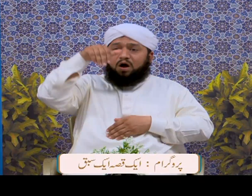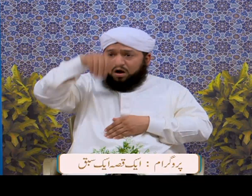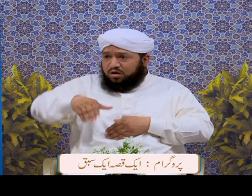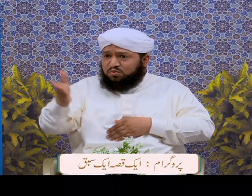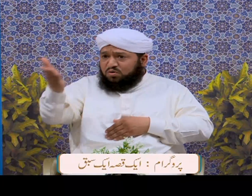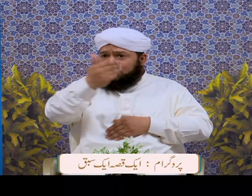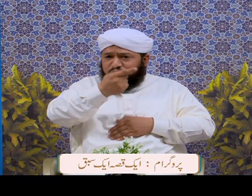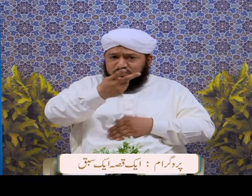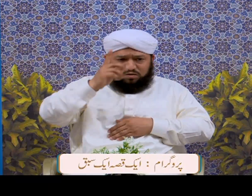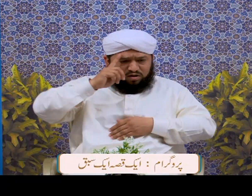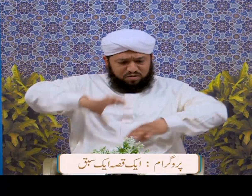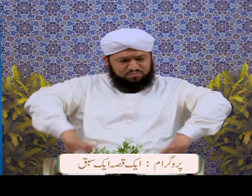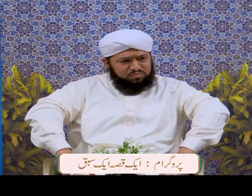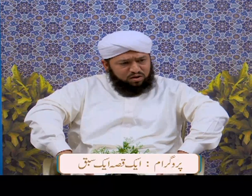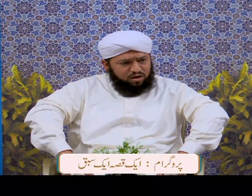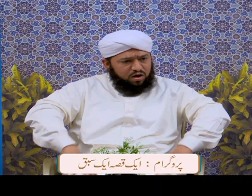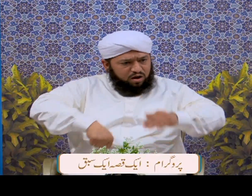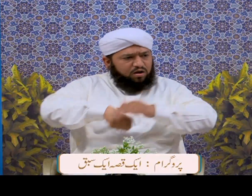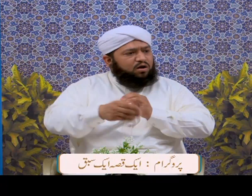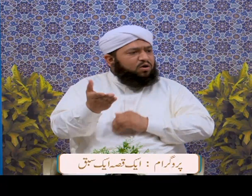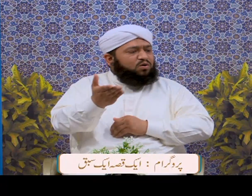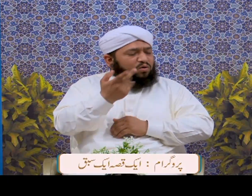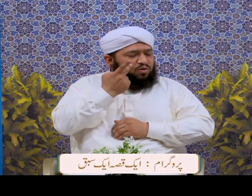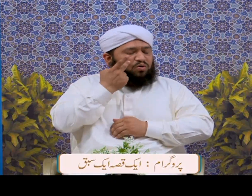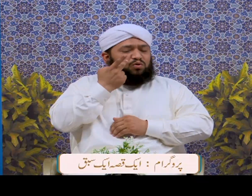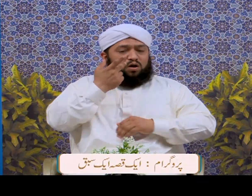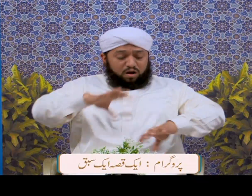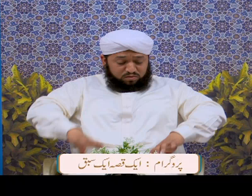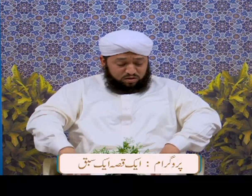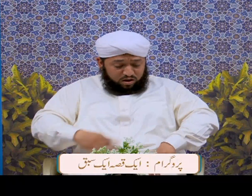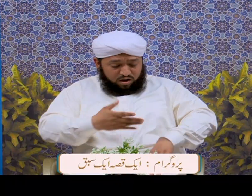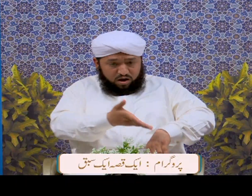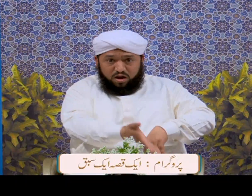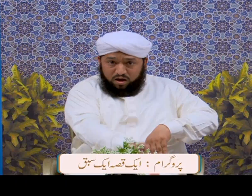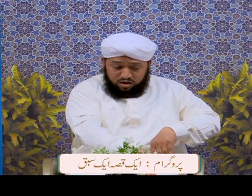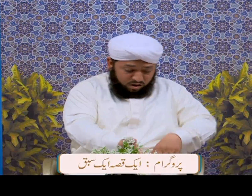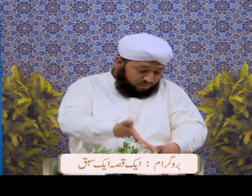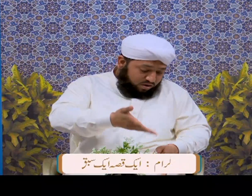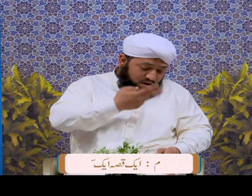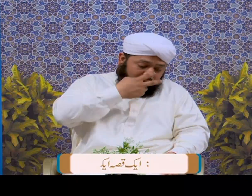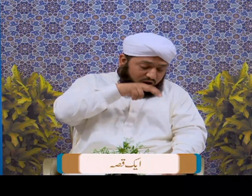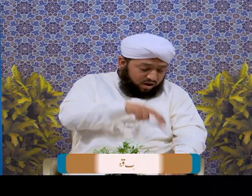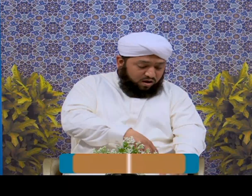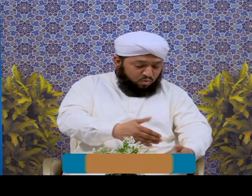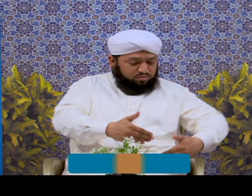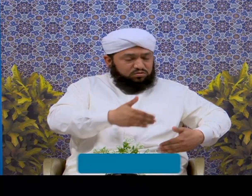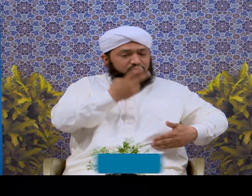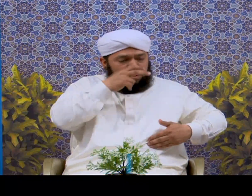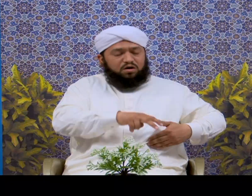جو نیکر وغیرہ پہن کر کھیلے جاتے ہیں، جس کی وجہ سے گھٹنے بلکہ معاذ اللہ رانے تک کھلی رہتی ہیں۔ اس طرح دوسروں